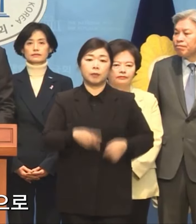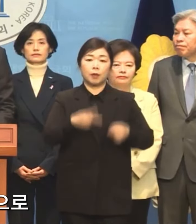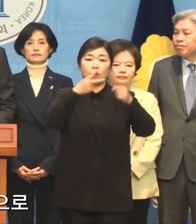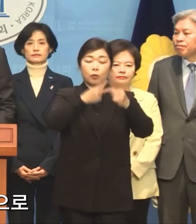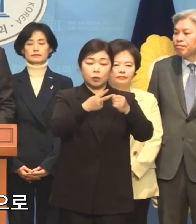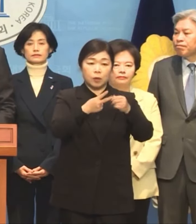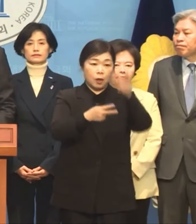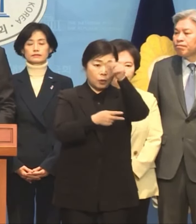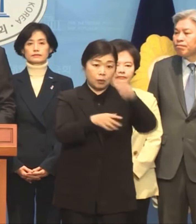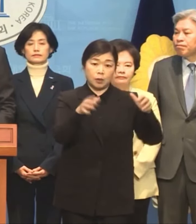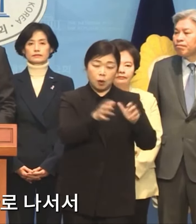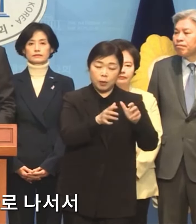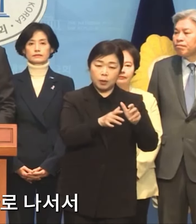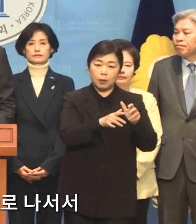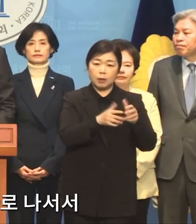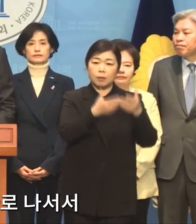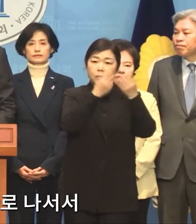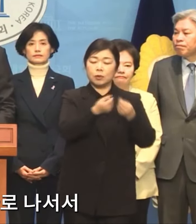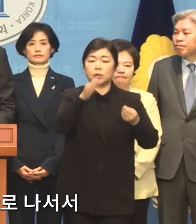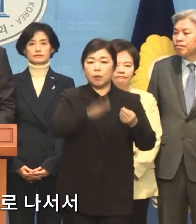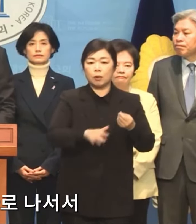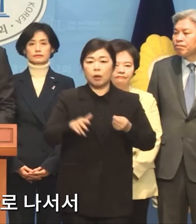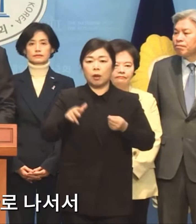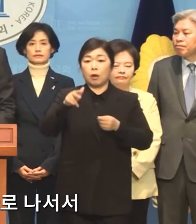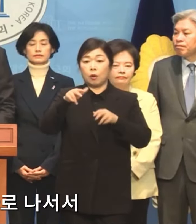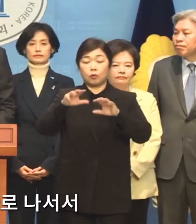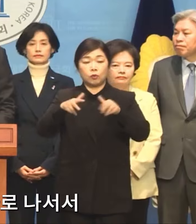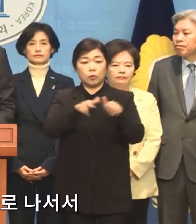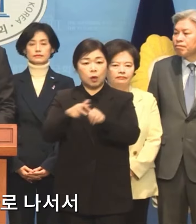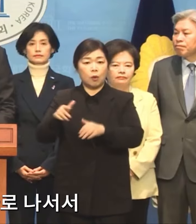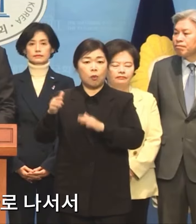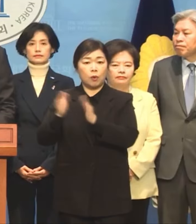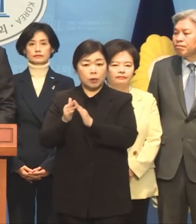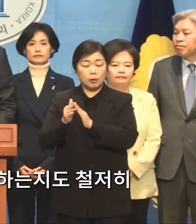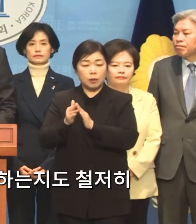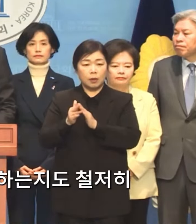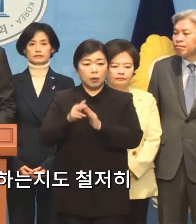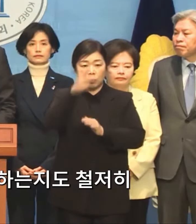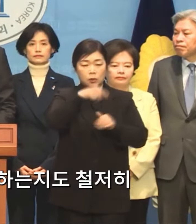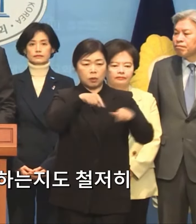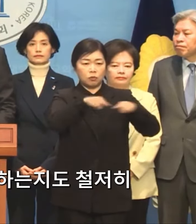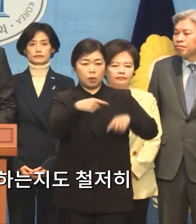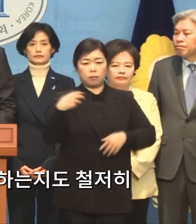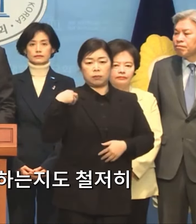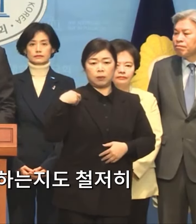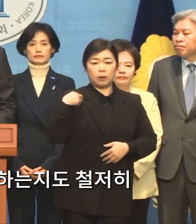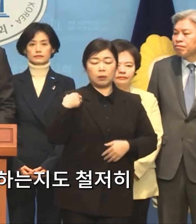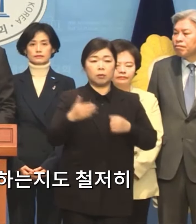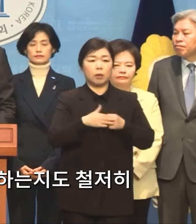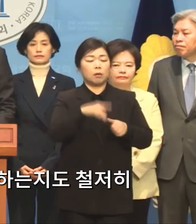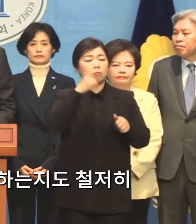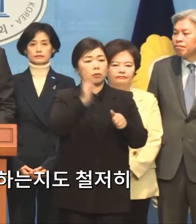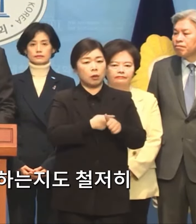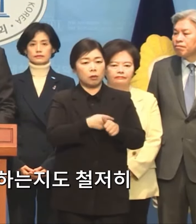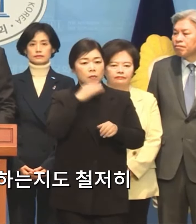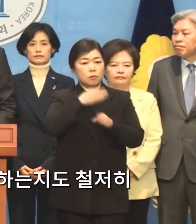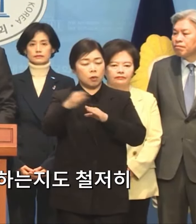협의라는 명정 경찰수사의 지휘자로 나서서 사실상 대공수사 기능을